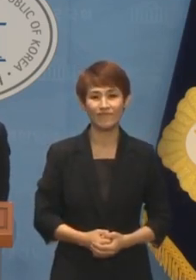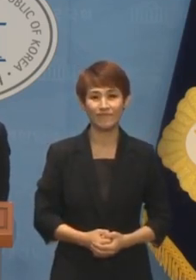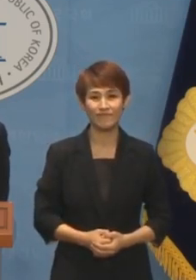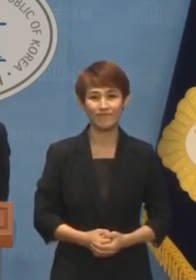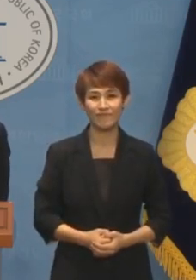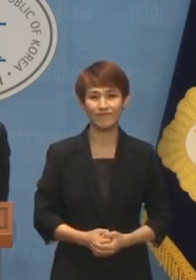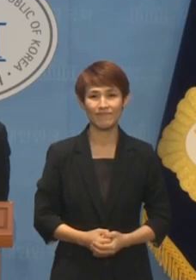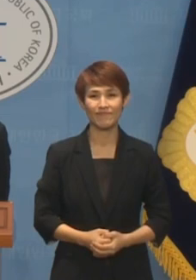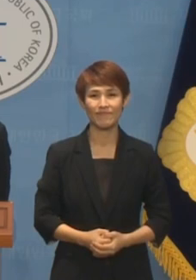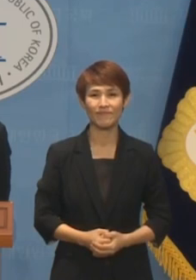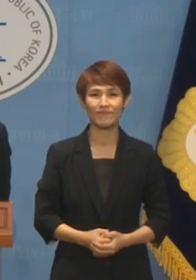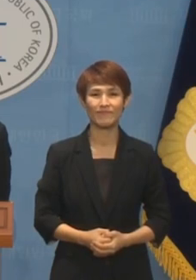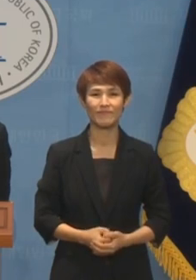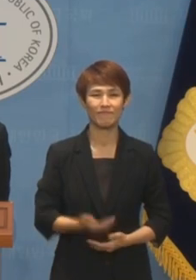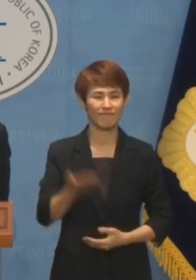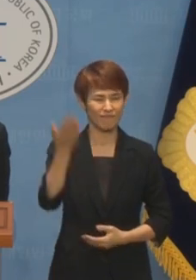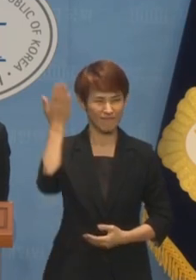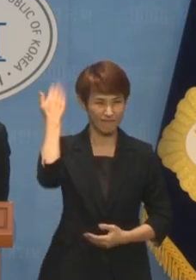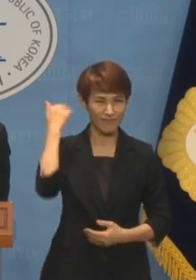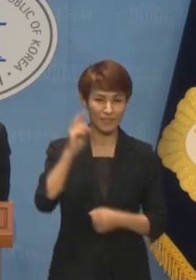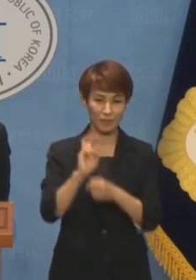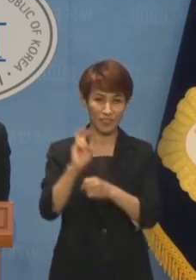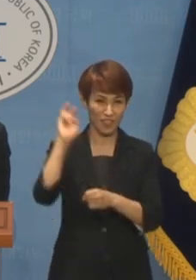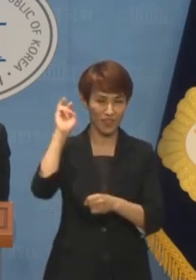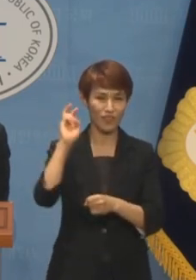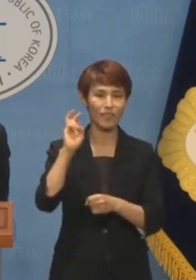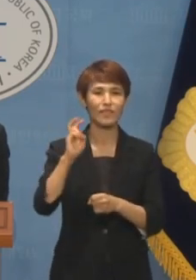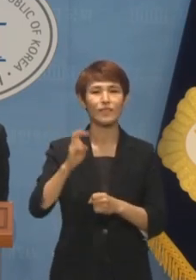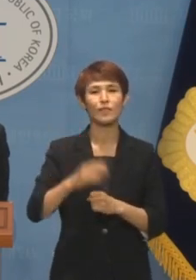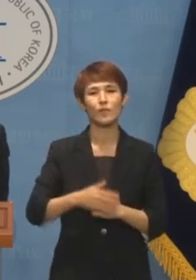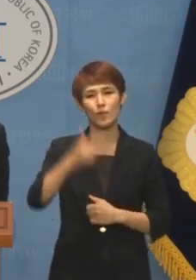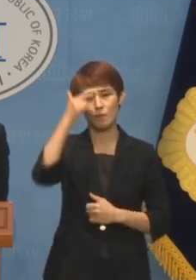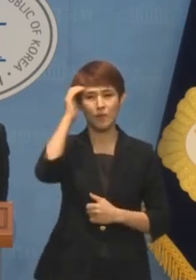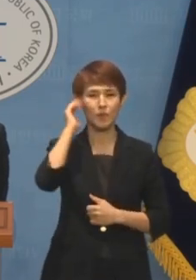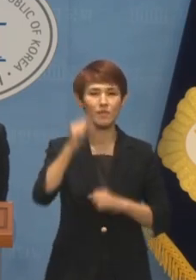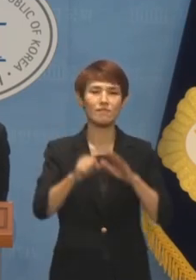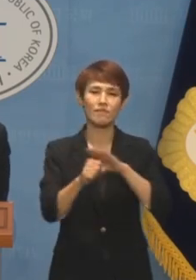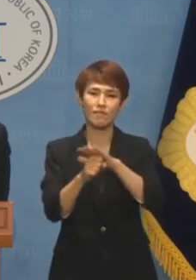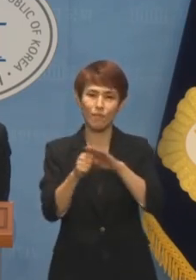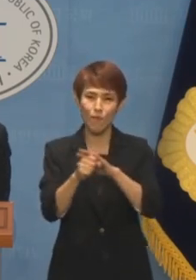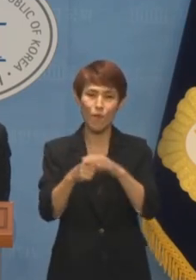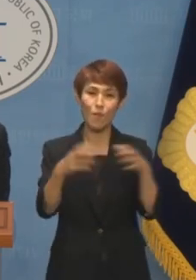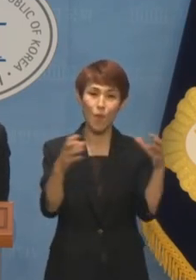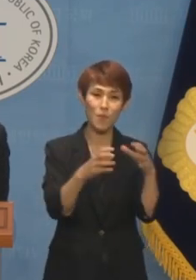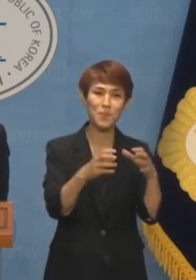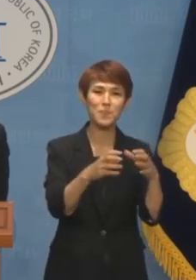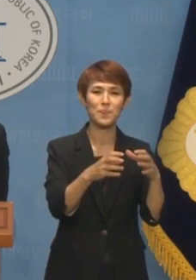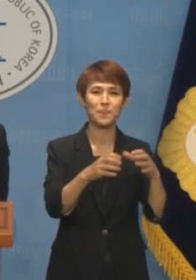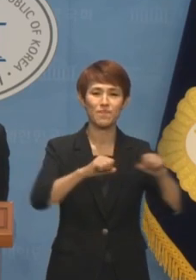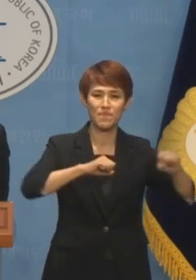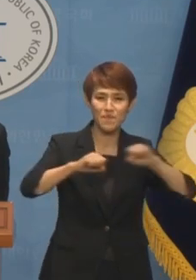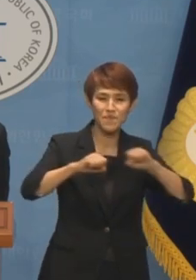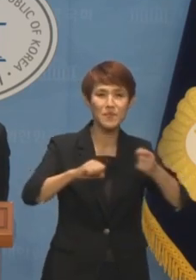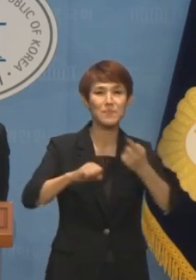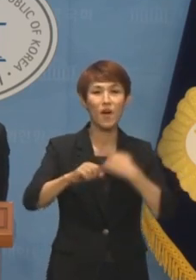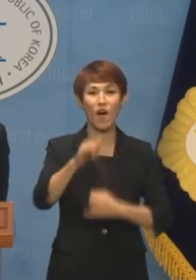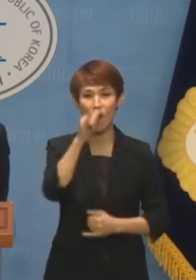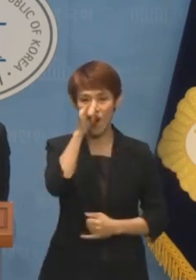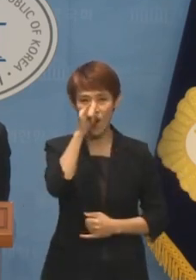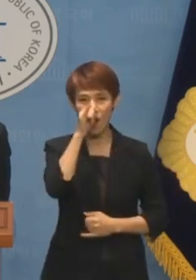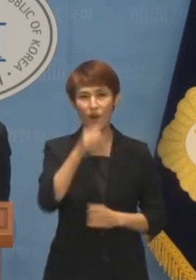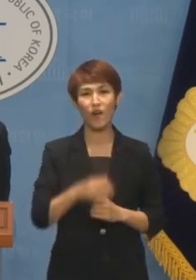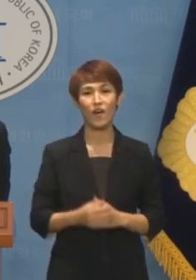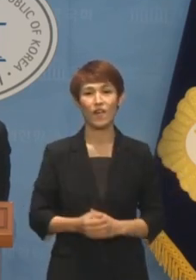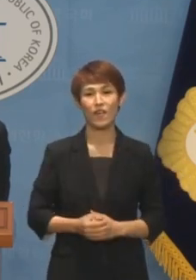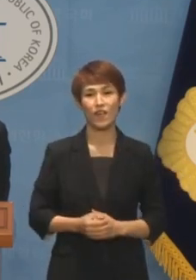이상 20여 년 전 노사모 중앙윤리위원장을 역임하였으며 지난 총선 개혁신당 후보로 국회의원에 출마한 그리고